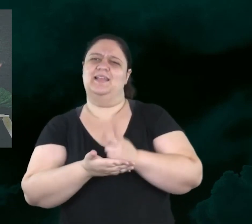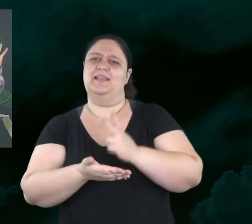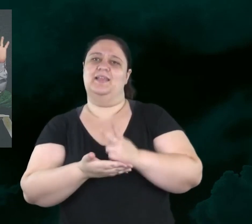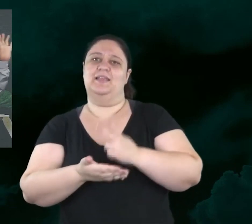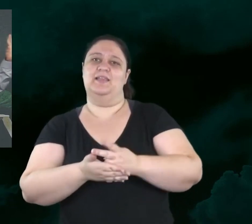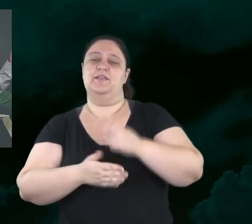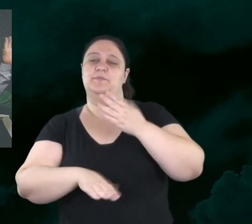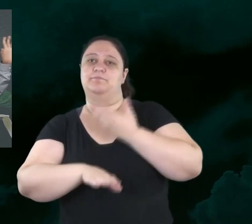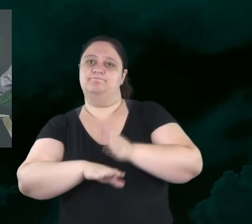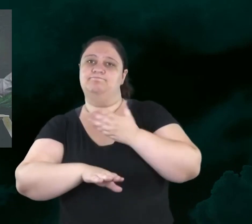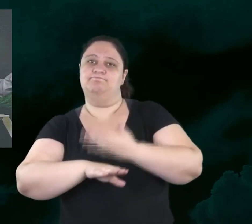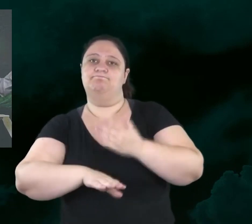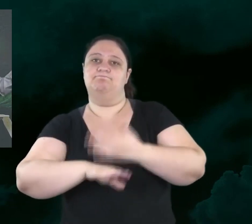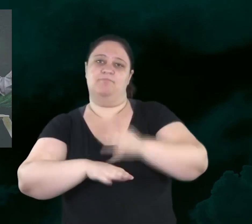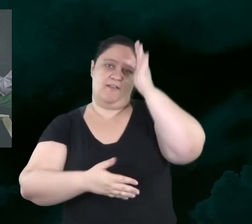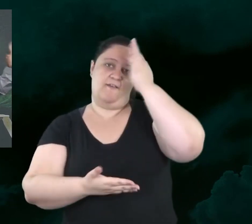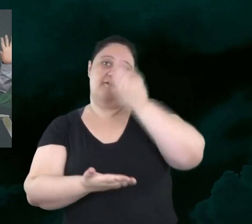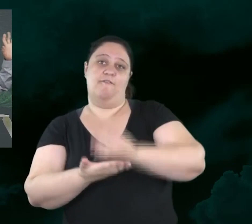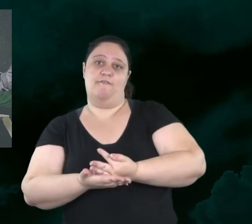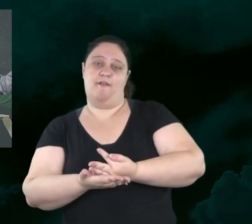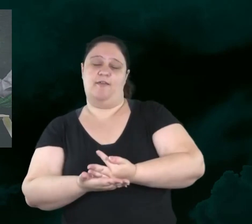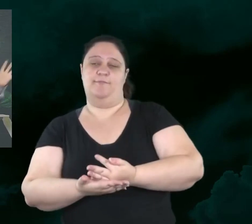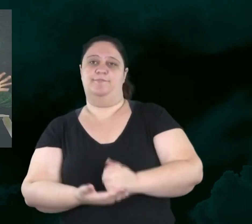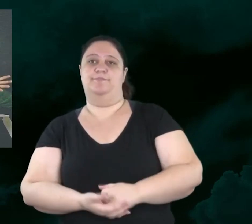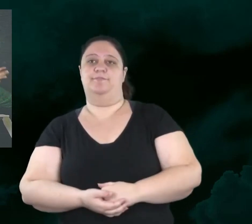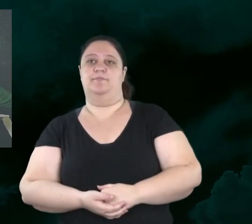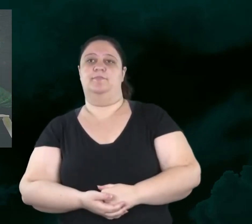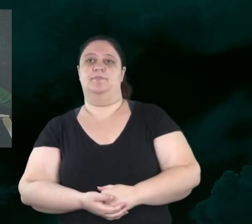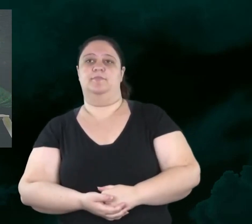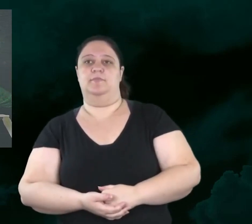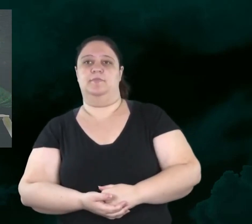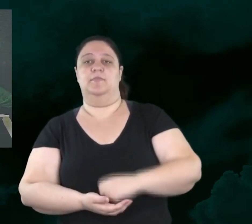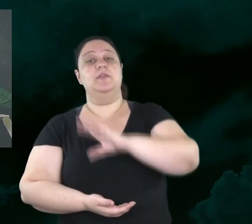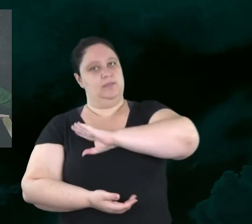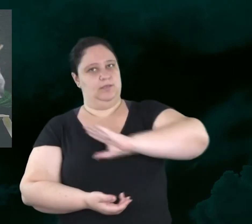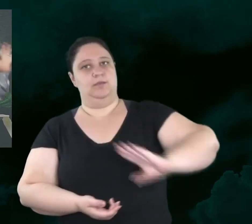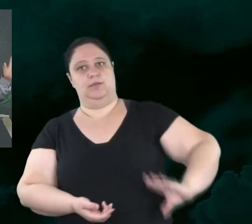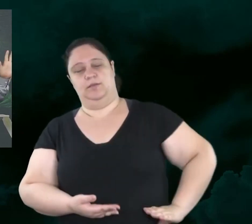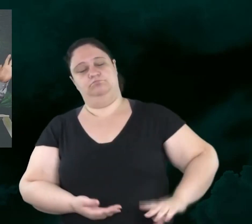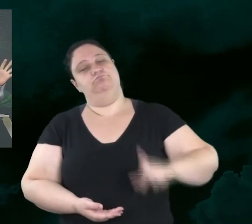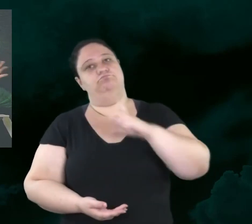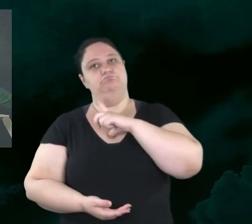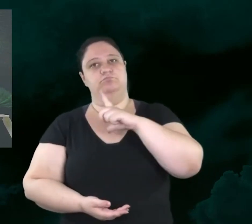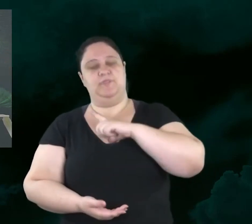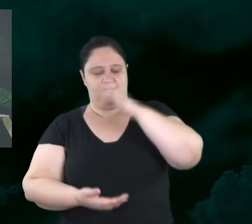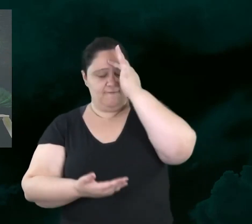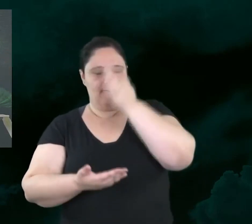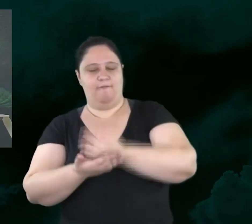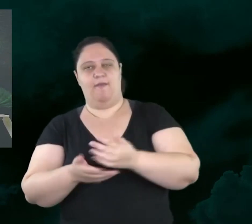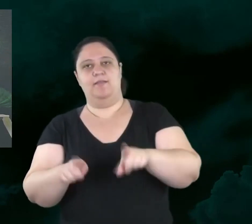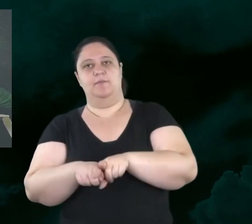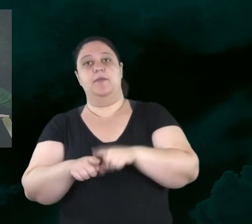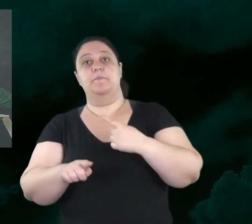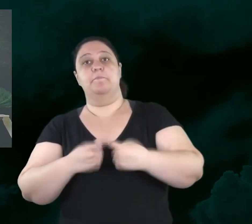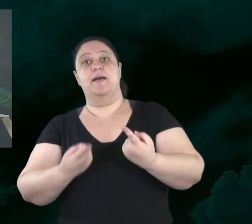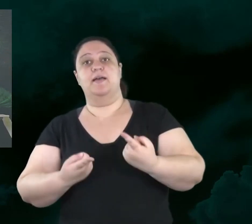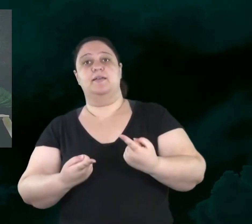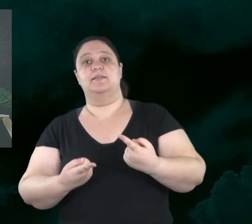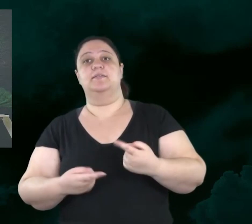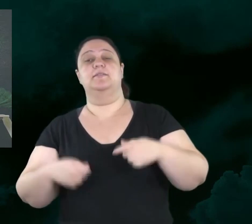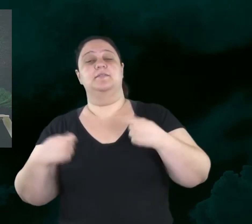fé objetiva, que é Cristo, ela existe, você acredite ou não, ela está lá. Mas você precisa,